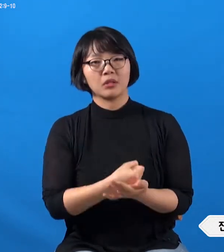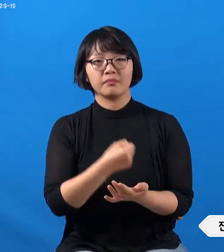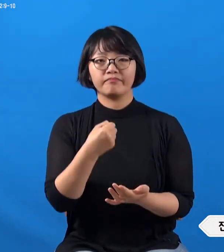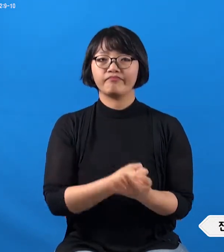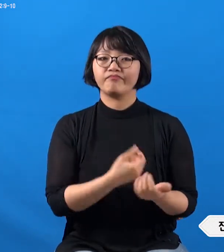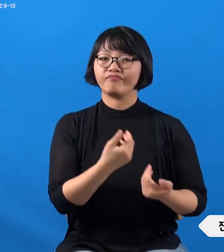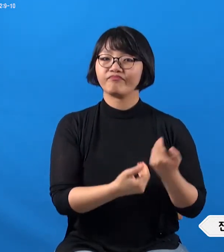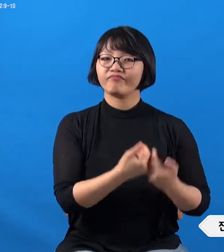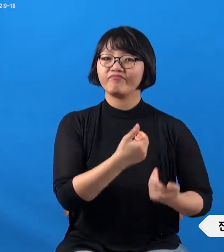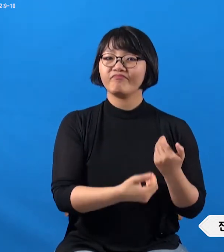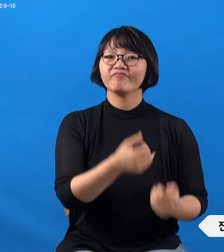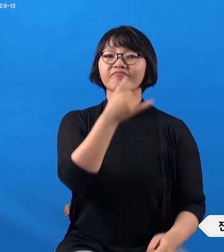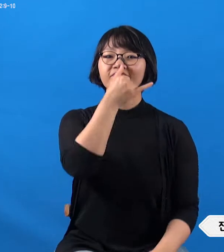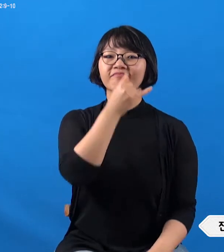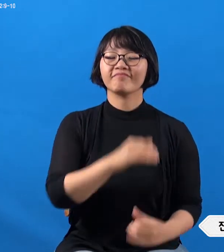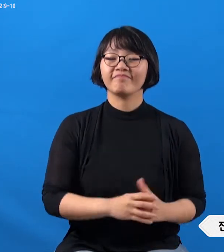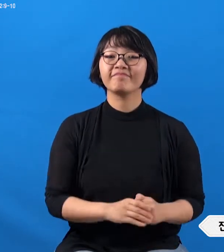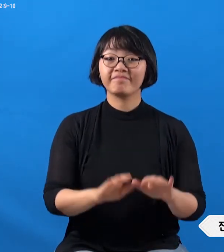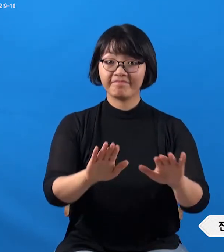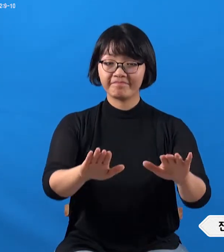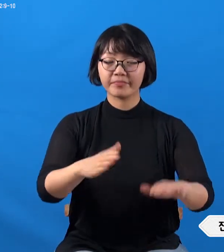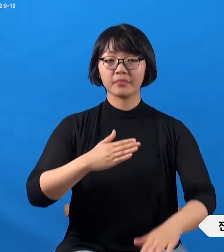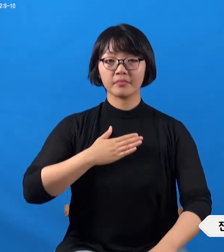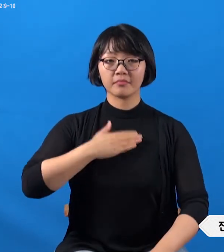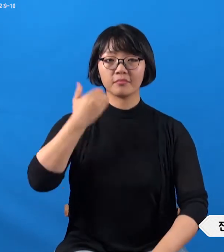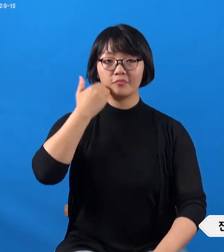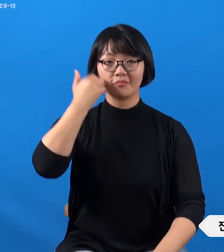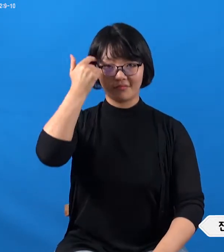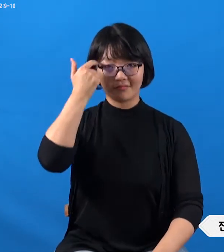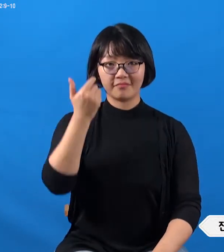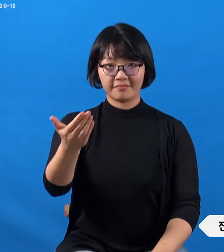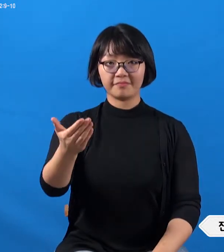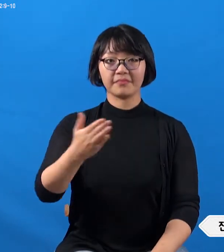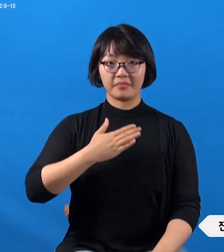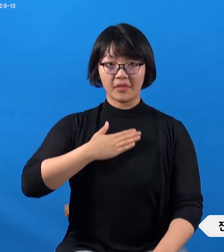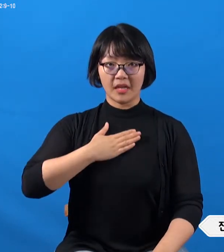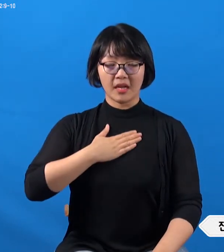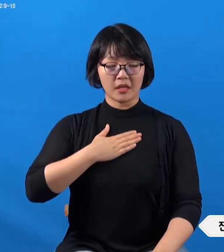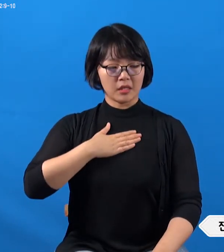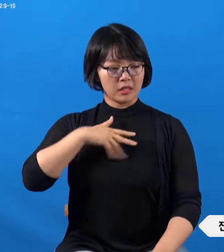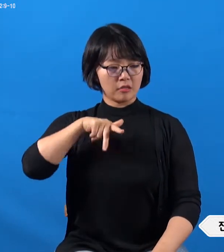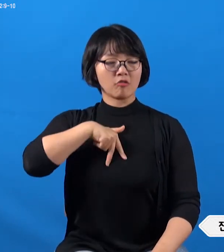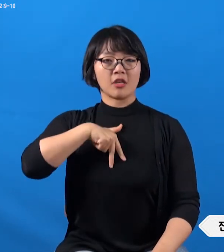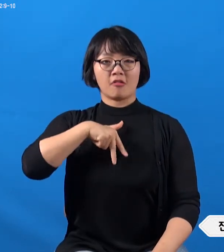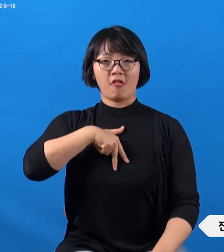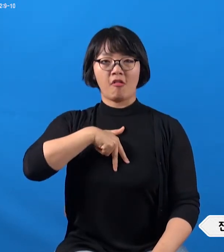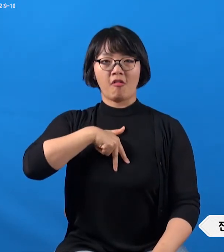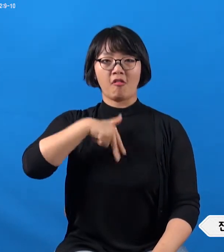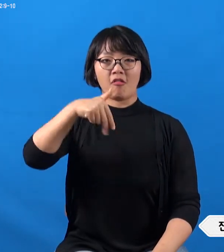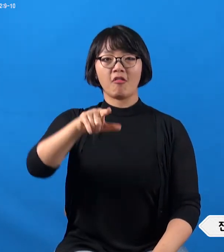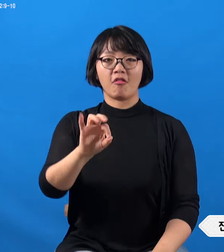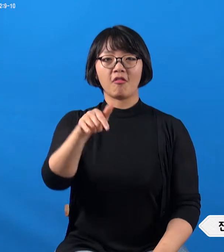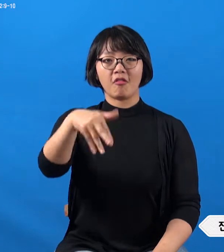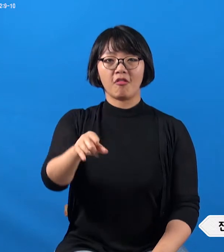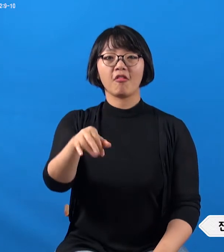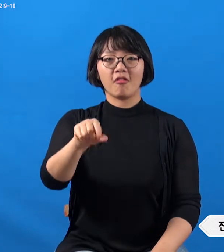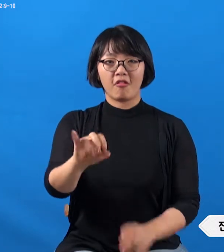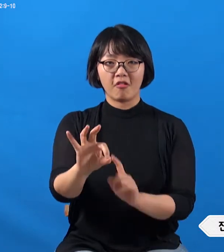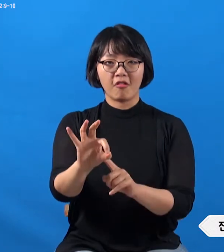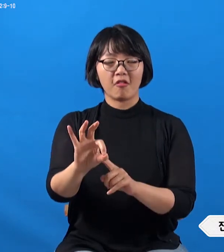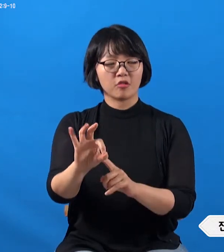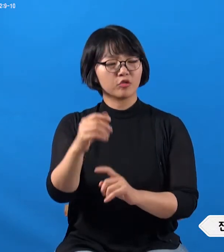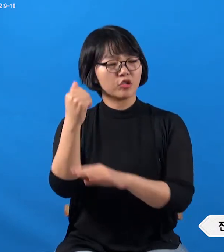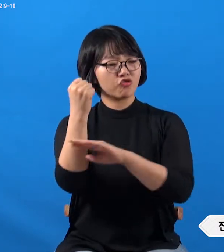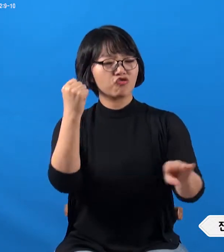합니다. 나는 과연 누구인가? 우리를 결정하는 내 자신의 정체성을 이해하는